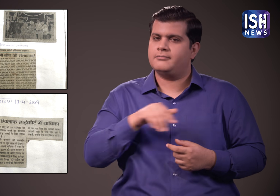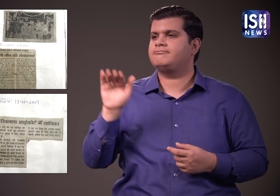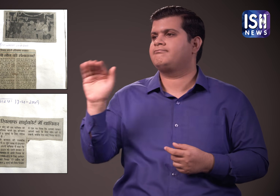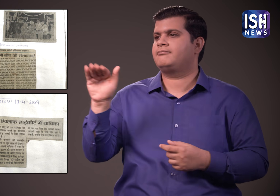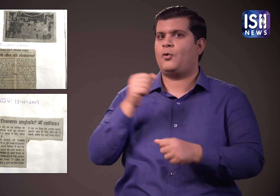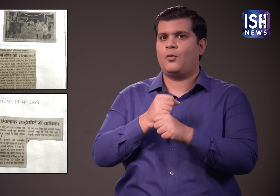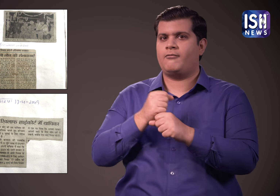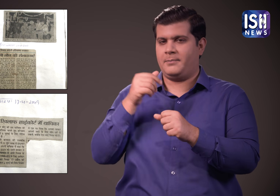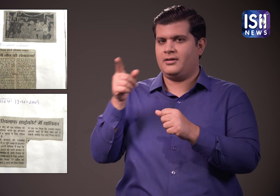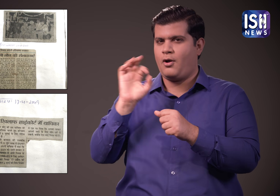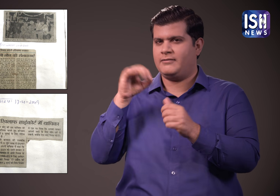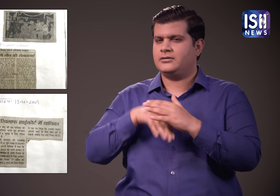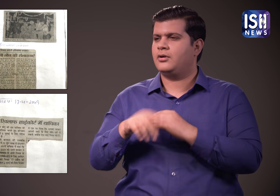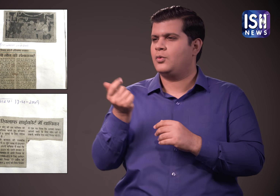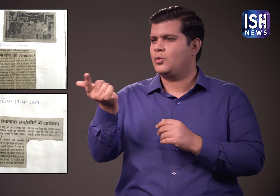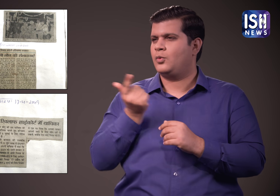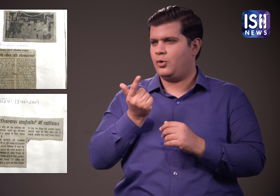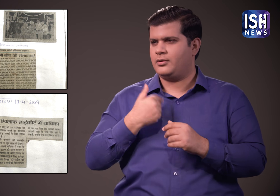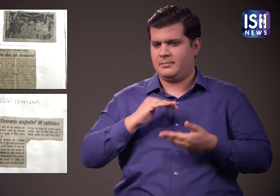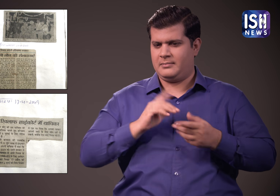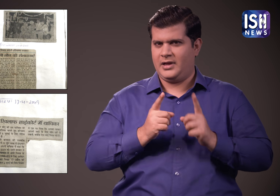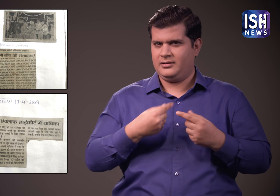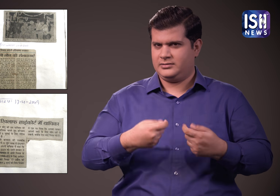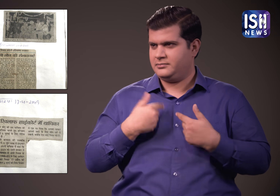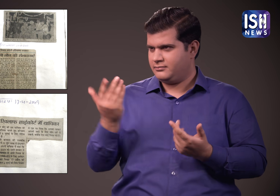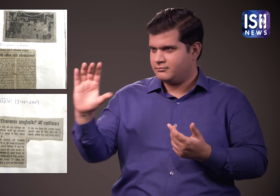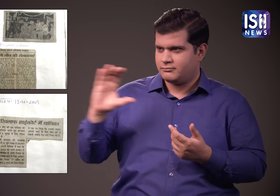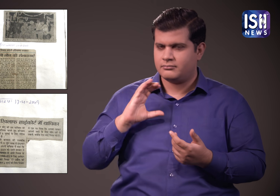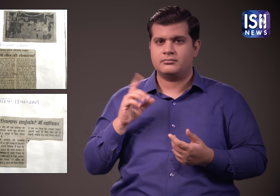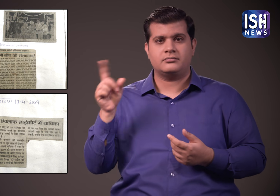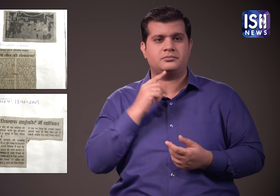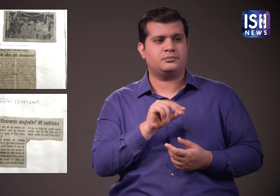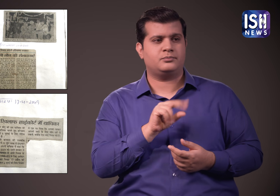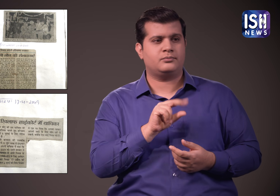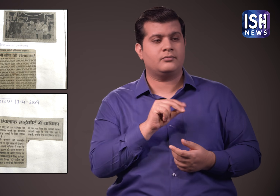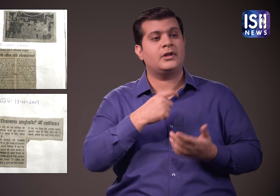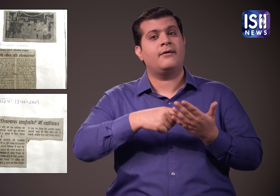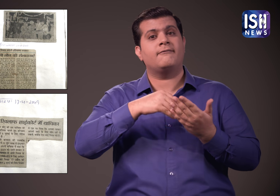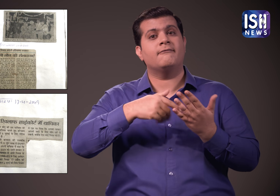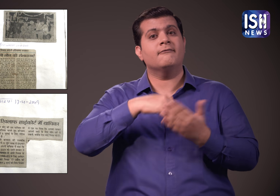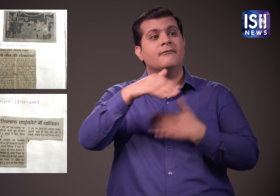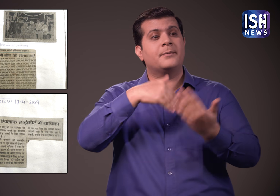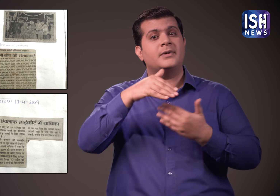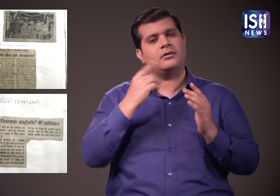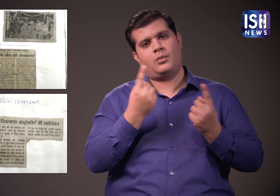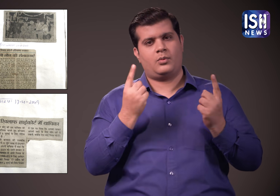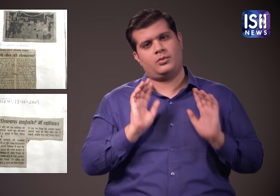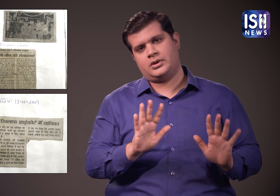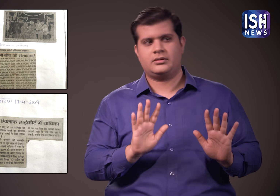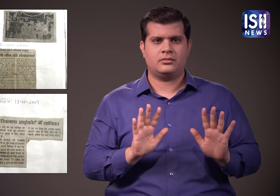तो उन्होंने अपने कारेले से रून के लिए कहा कारेले ने यह कहते हुए इंकार कर दिया कि यह सुविदा कीवल परिवार